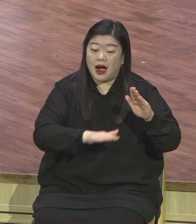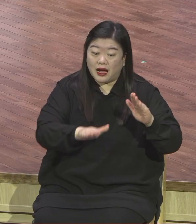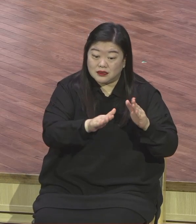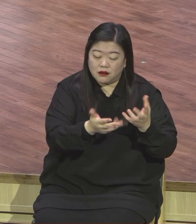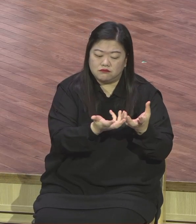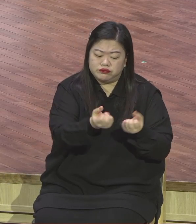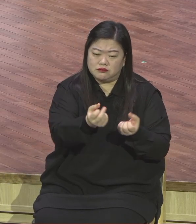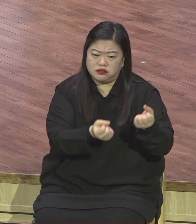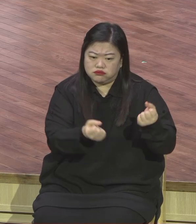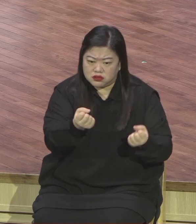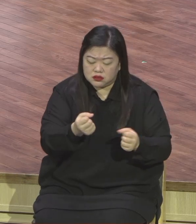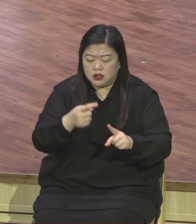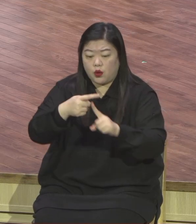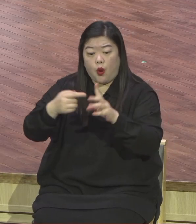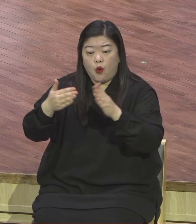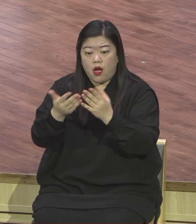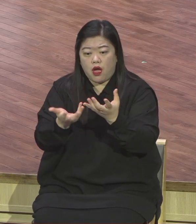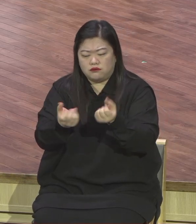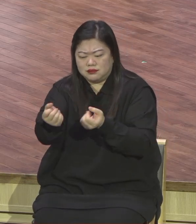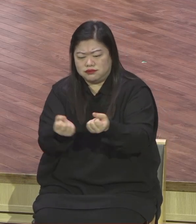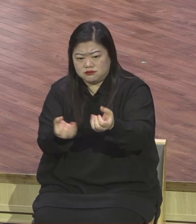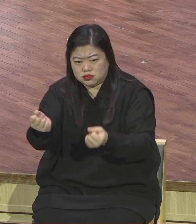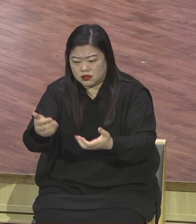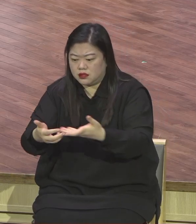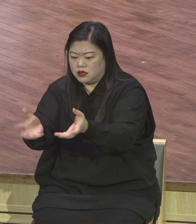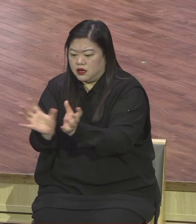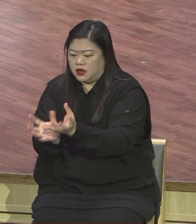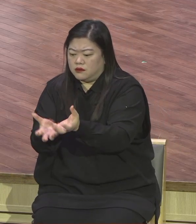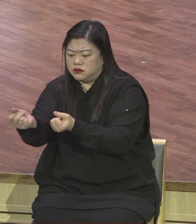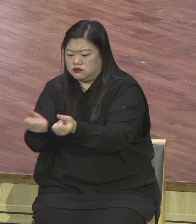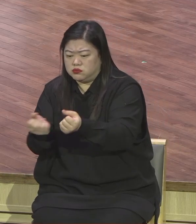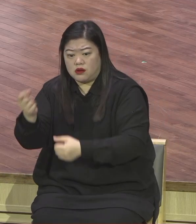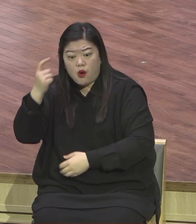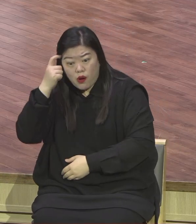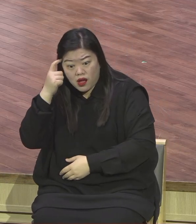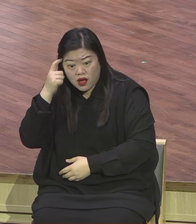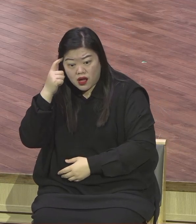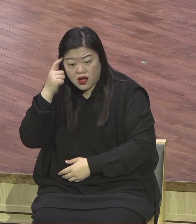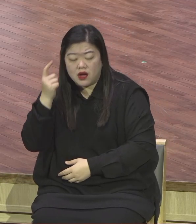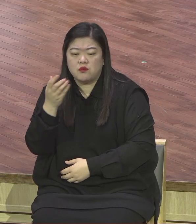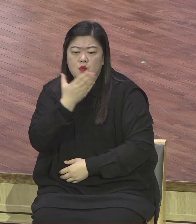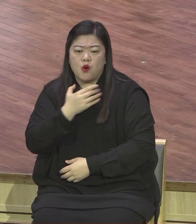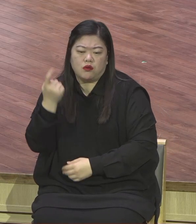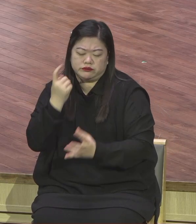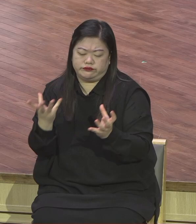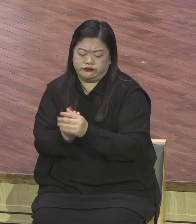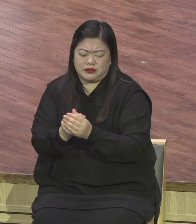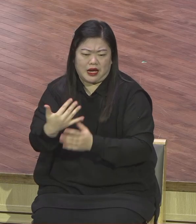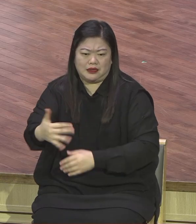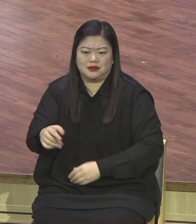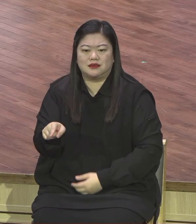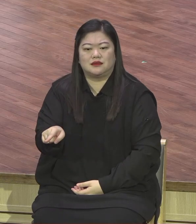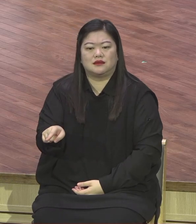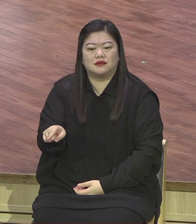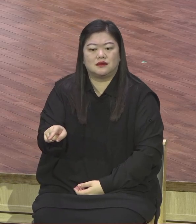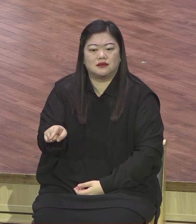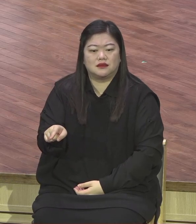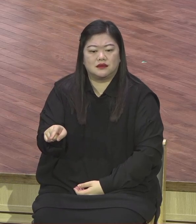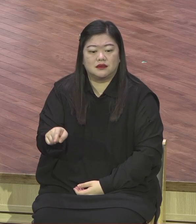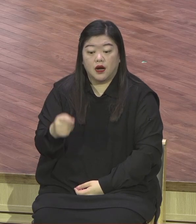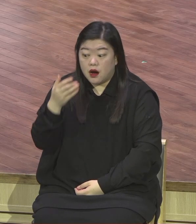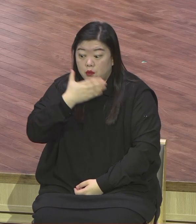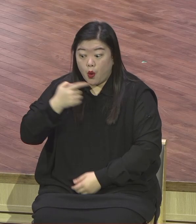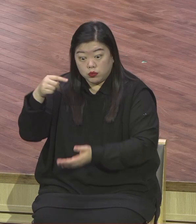원리스가 안 되냐 그 기관이 원리스가 안 되는 이유 그 속에 보금이 안 돼가지고 보금의 시각이